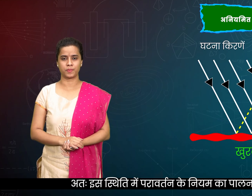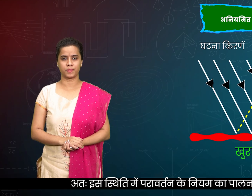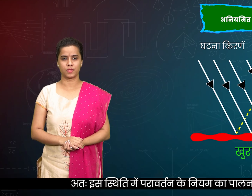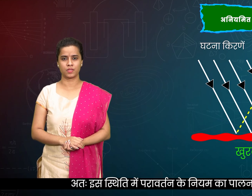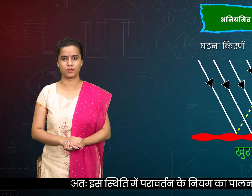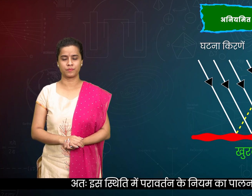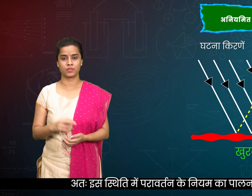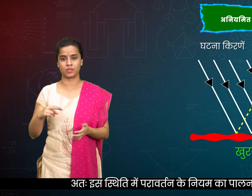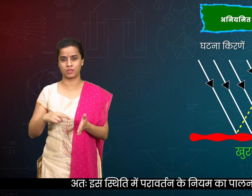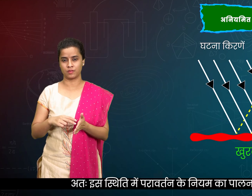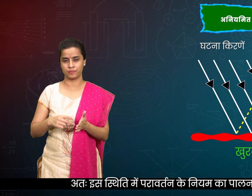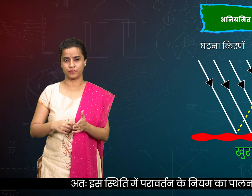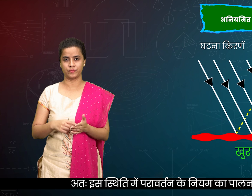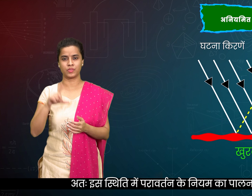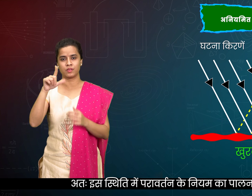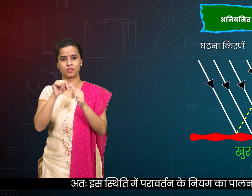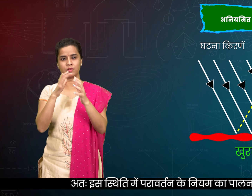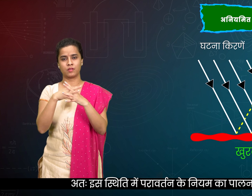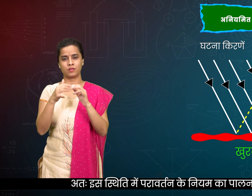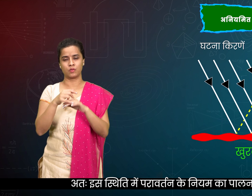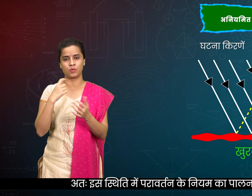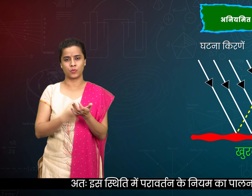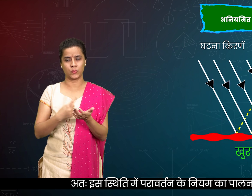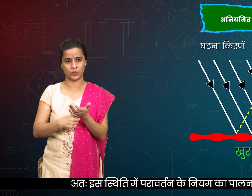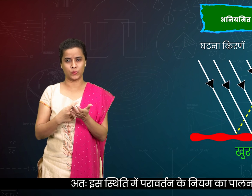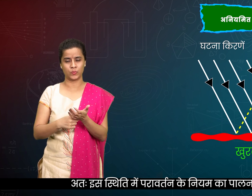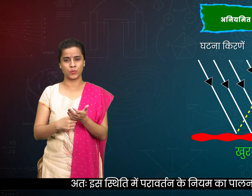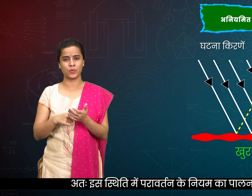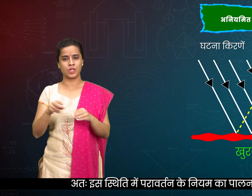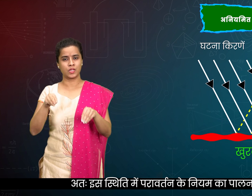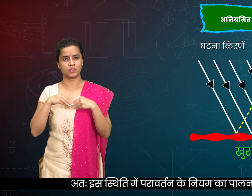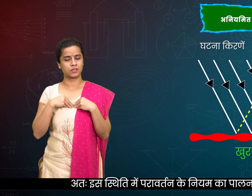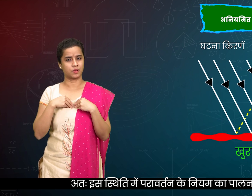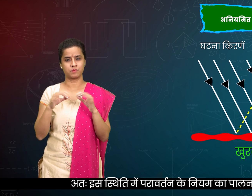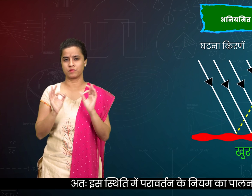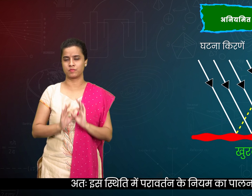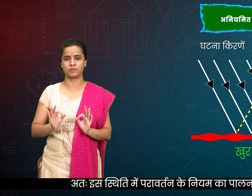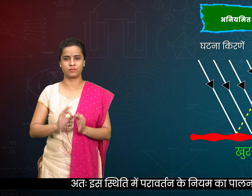अतः इस स्थिति में परावर्तन के नियम का पालन नहीं होता है